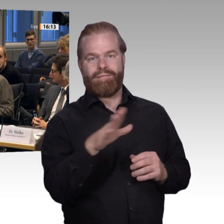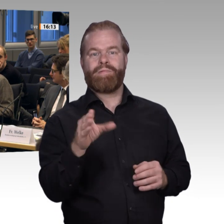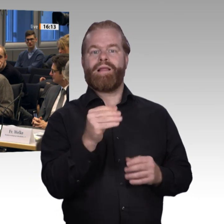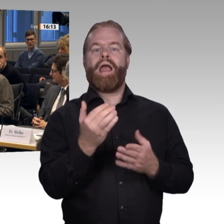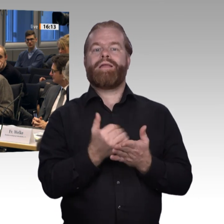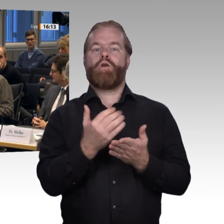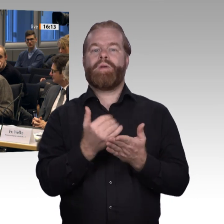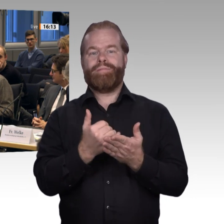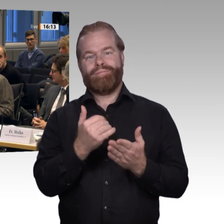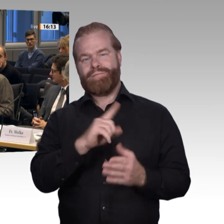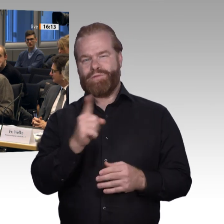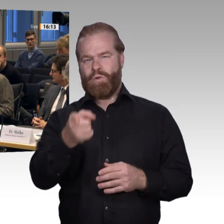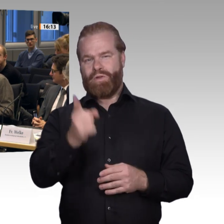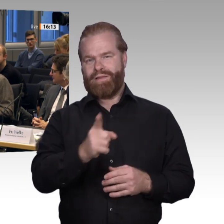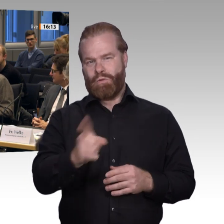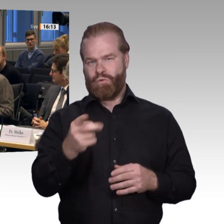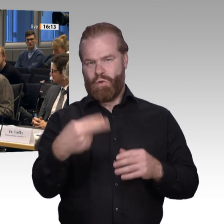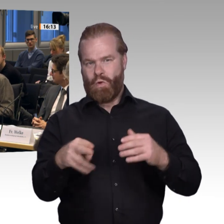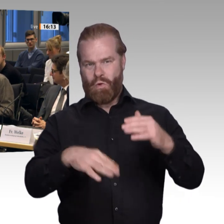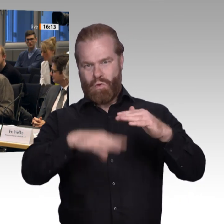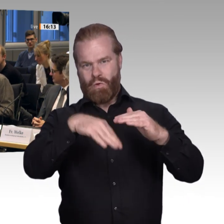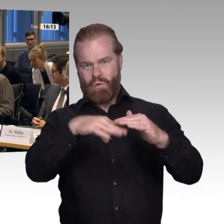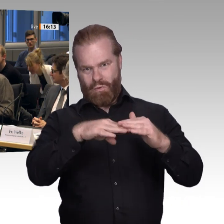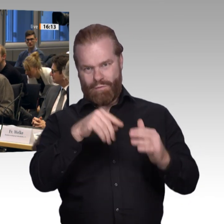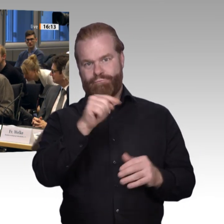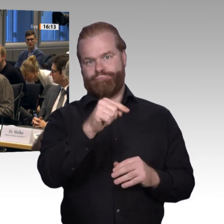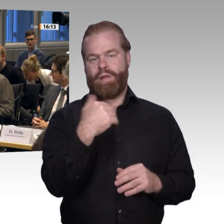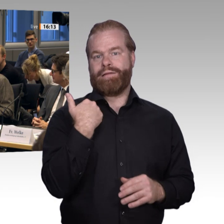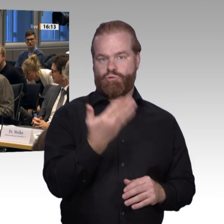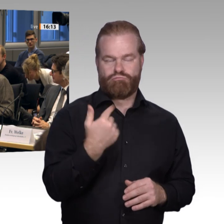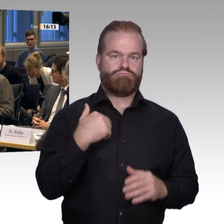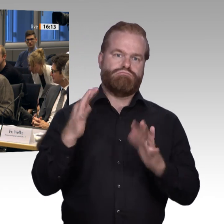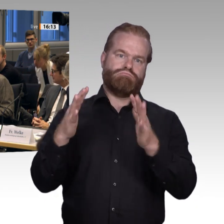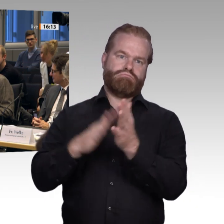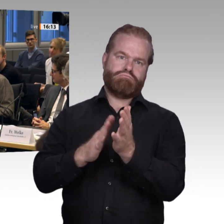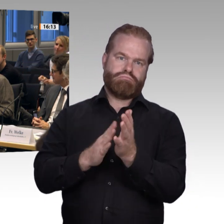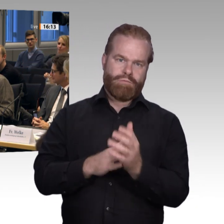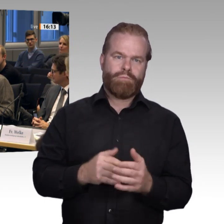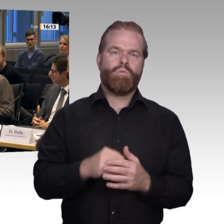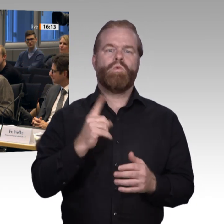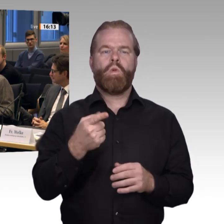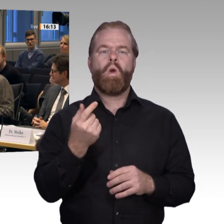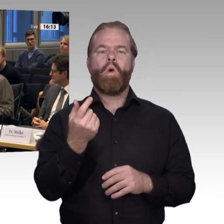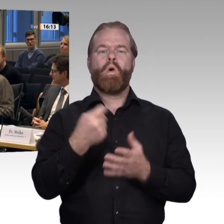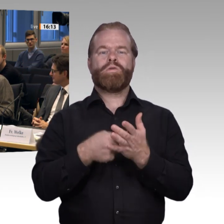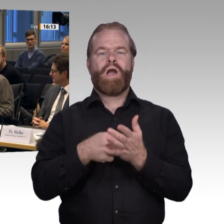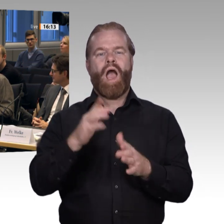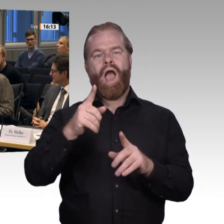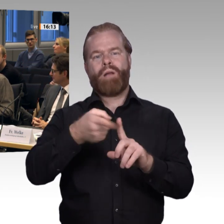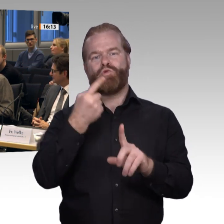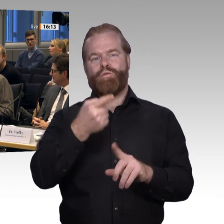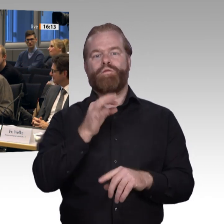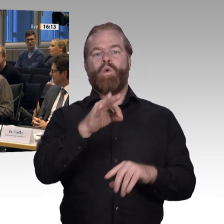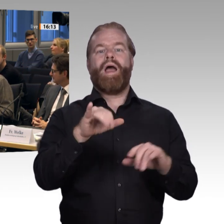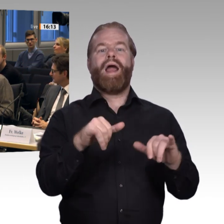volljähriger behinderter Kinder, wäre zu begrüßen, wenn diese Regelung nicht inhärent gleichzeitig wieder eine Diskriminierung